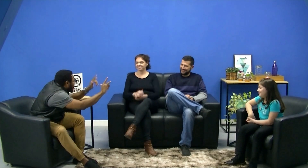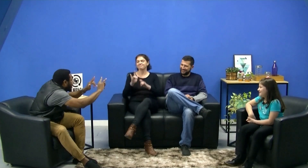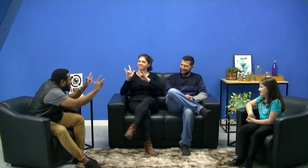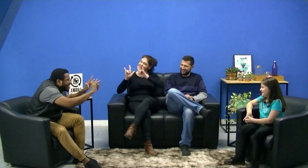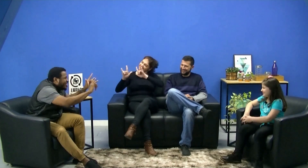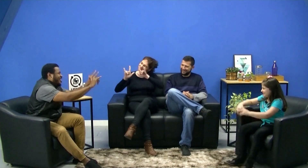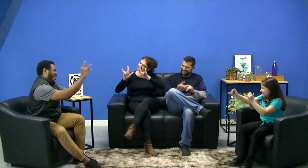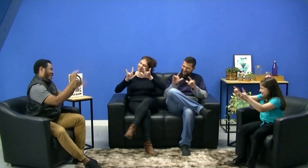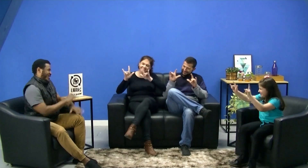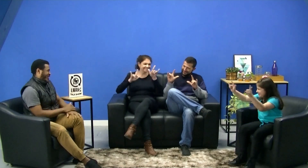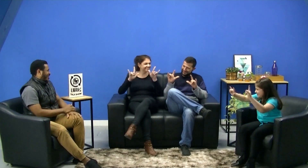Amo vocês, pessoal.